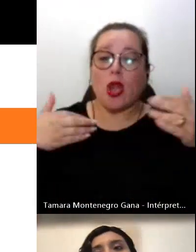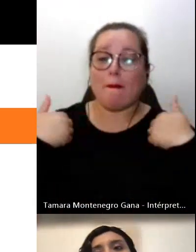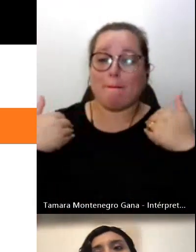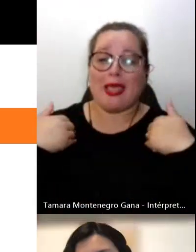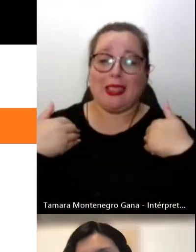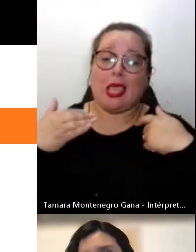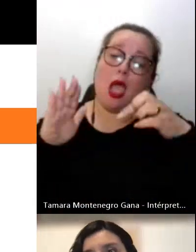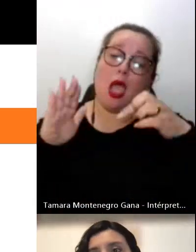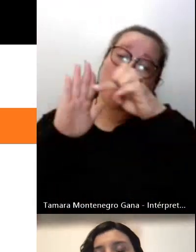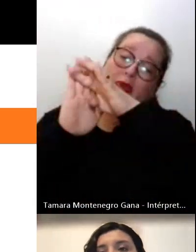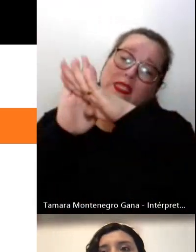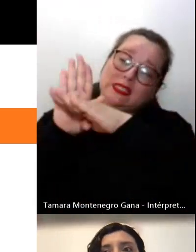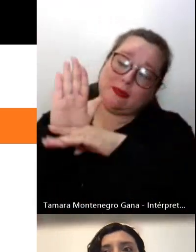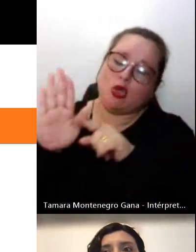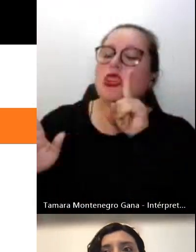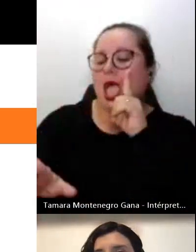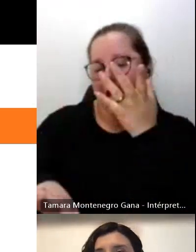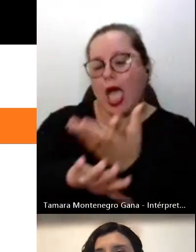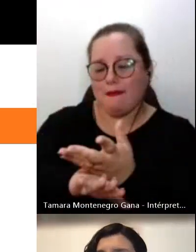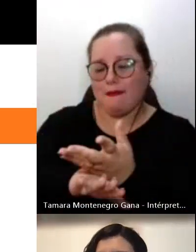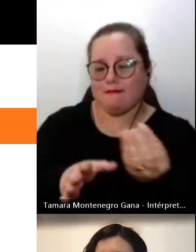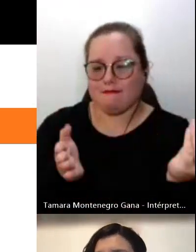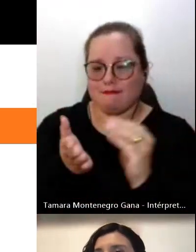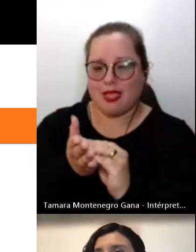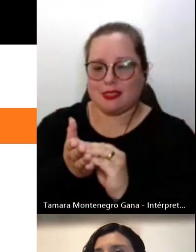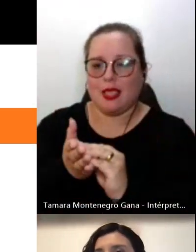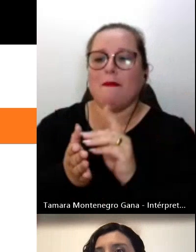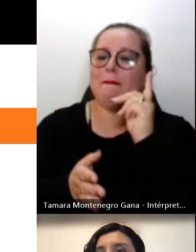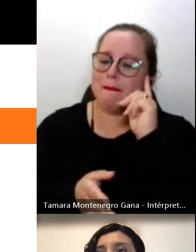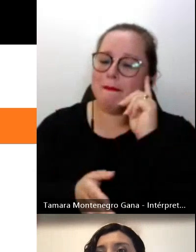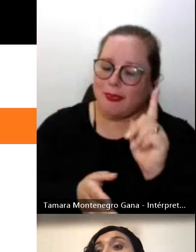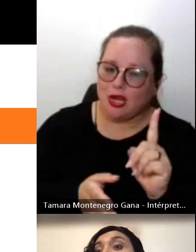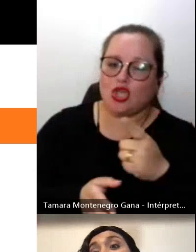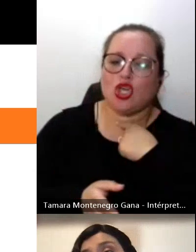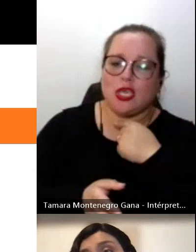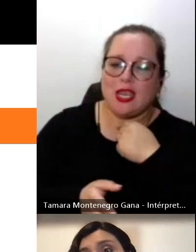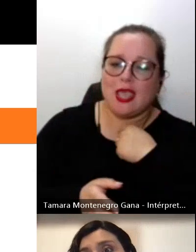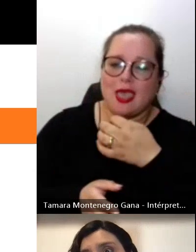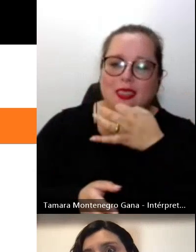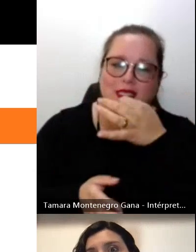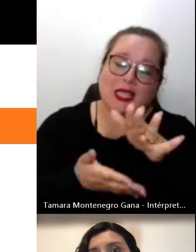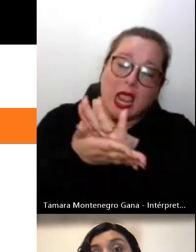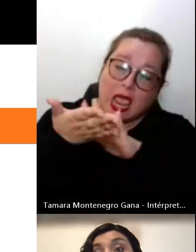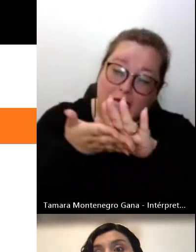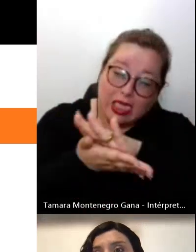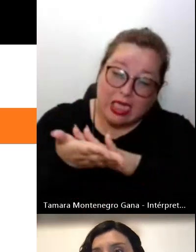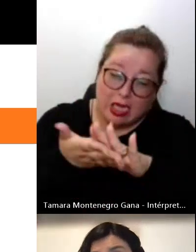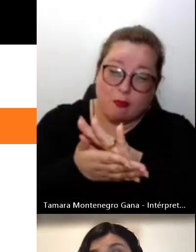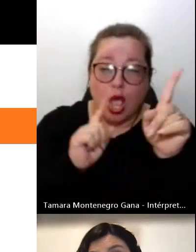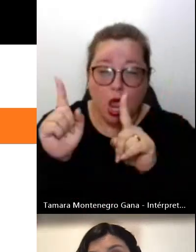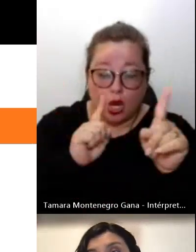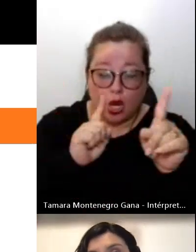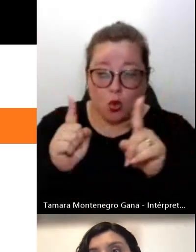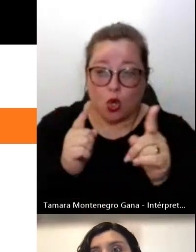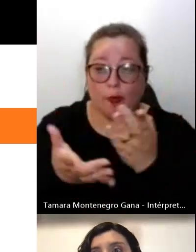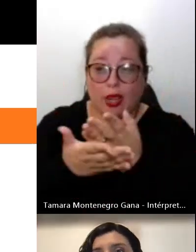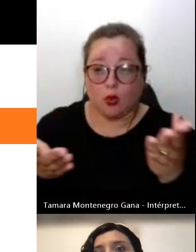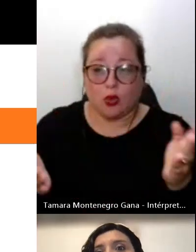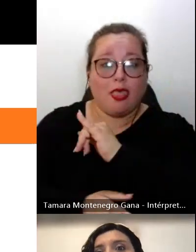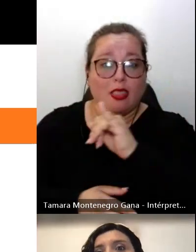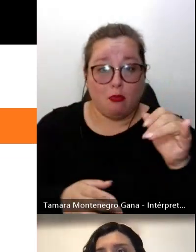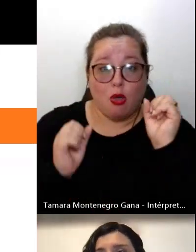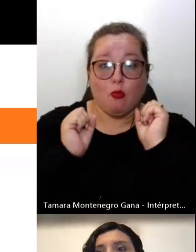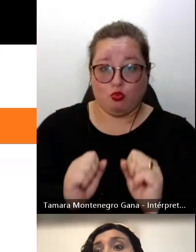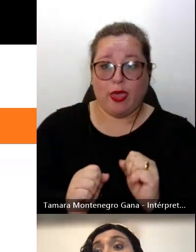principios, hay más. Esto no es exhaustivo, pero quería darles estos ejemplos para que también ustedes después puedan